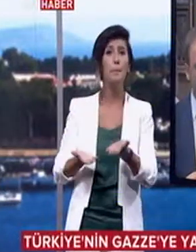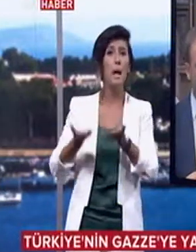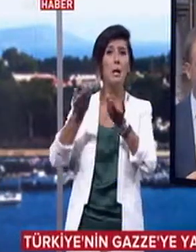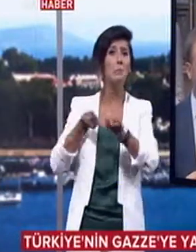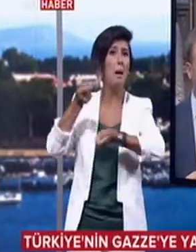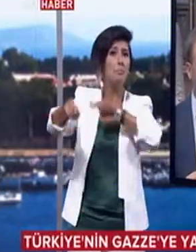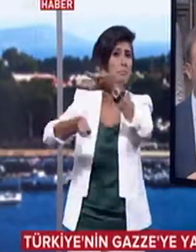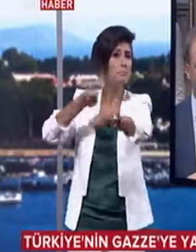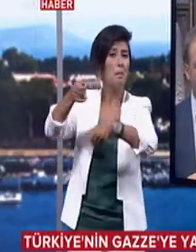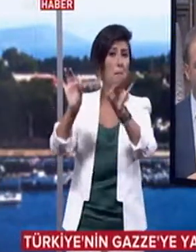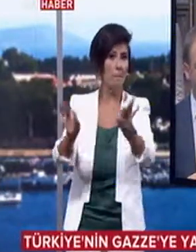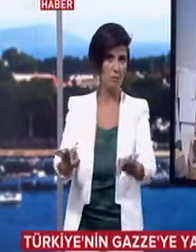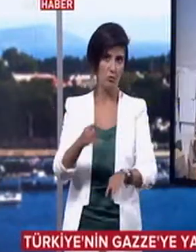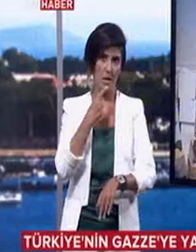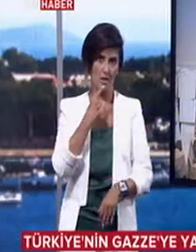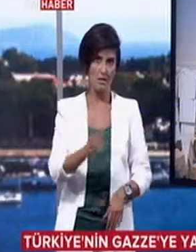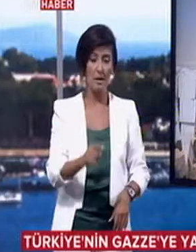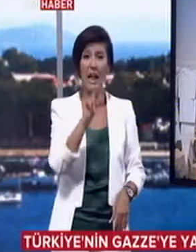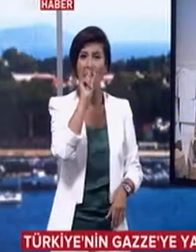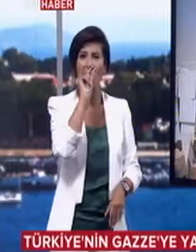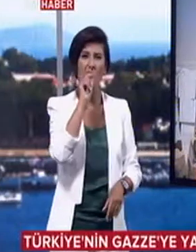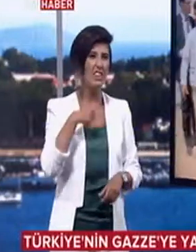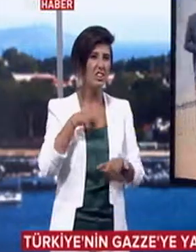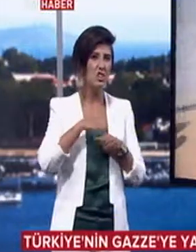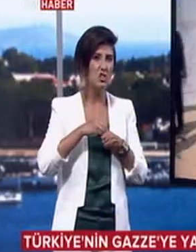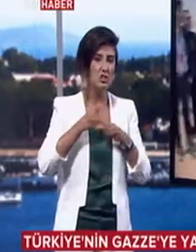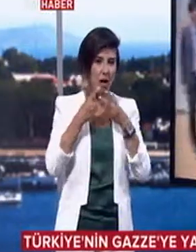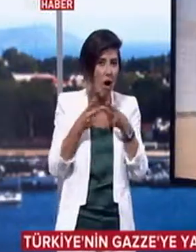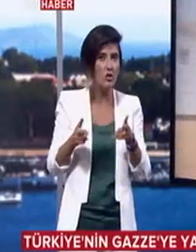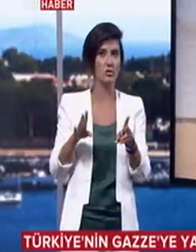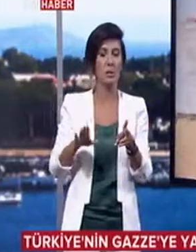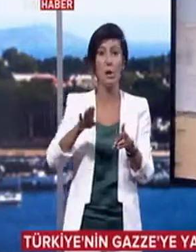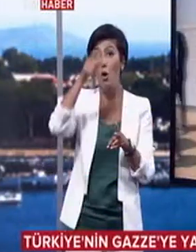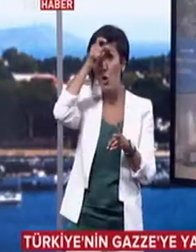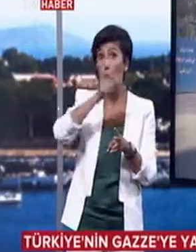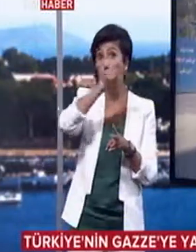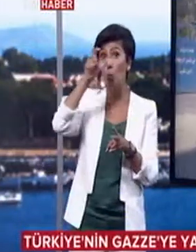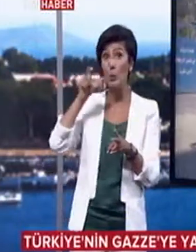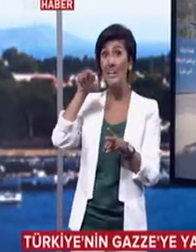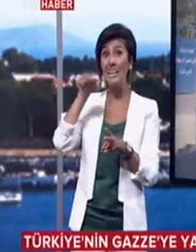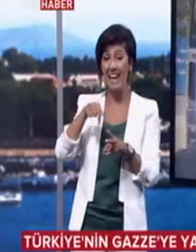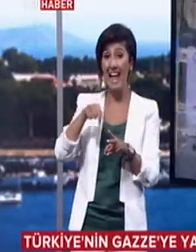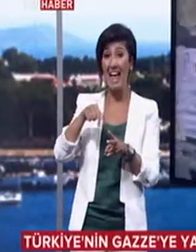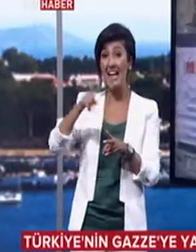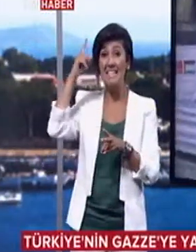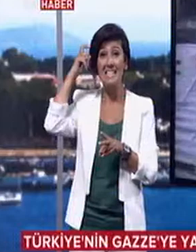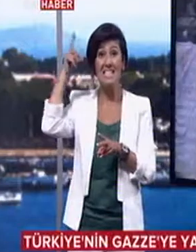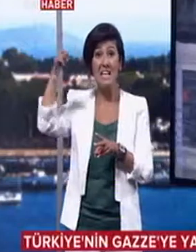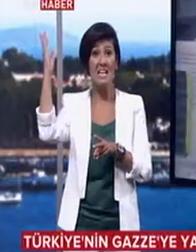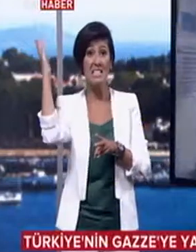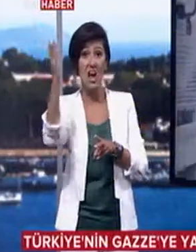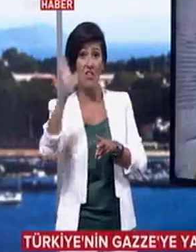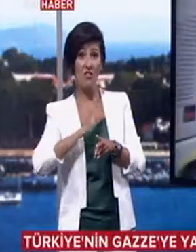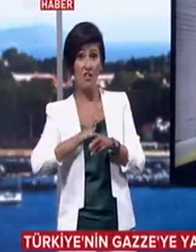yardımları başlattığını açıkladı. İşler, Twitter hesabından yaptığı açıklamasında, Türkiye'nin İsrail'in saldırıları altındaki